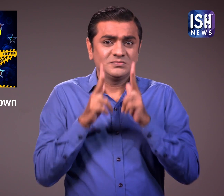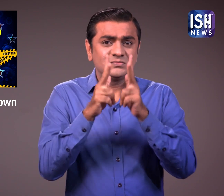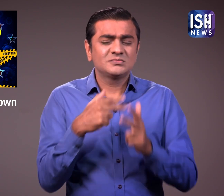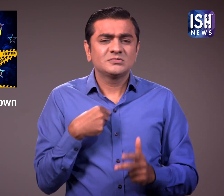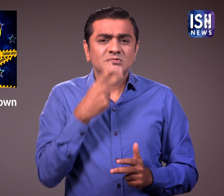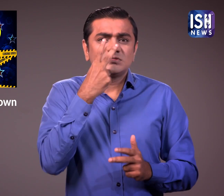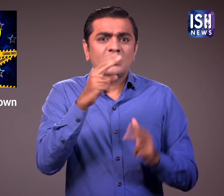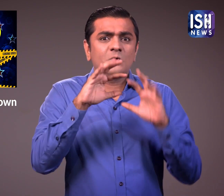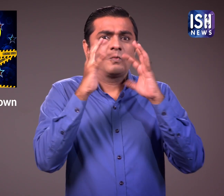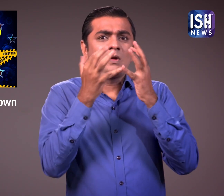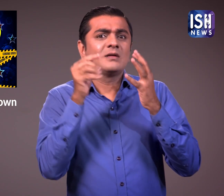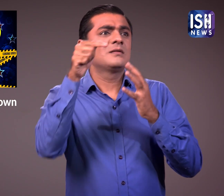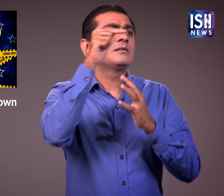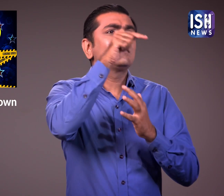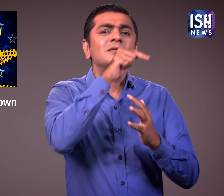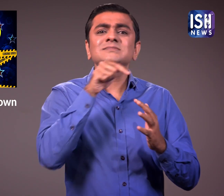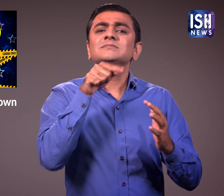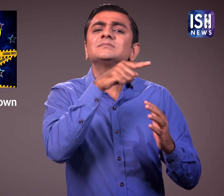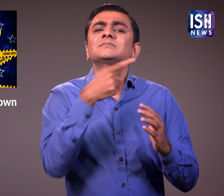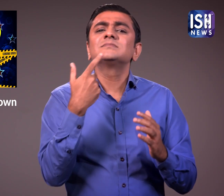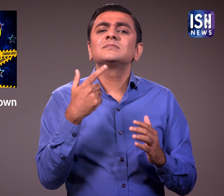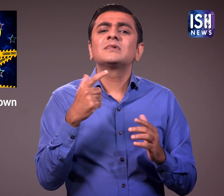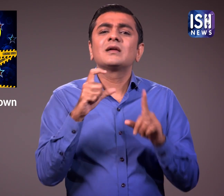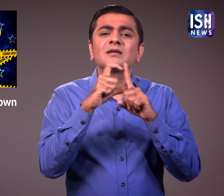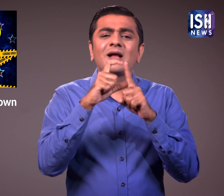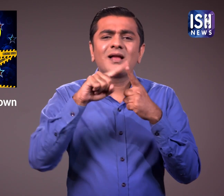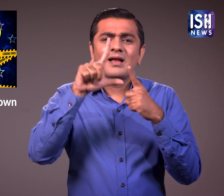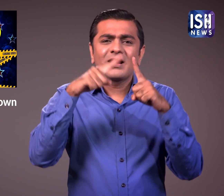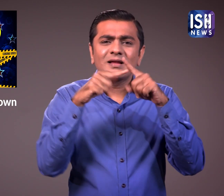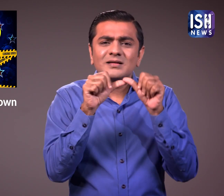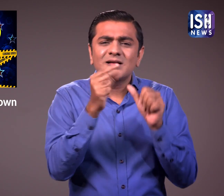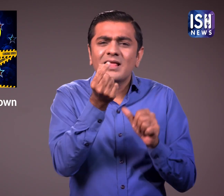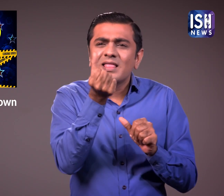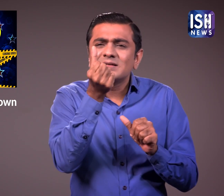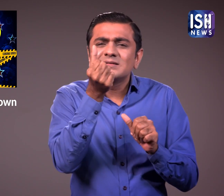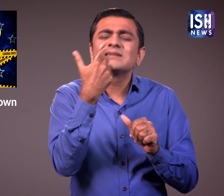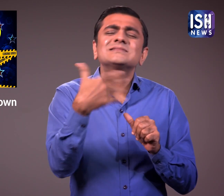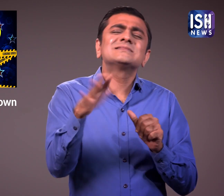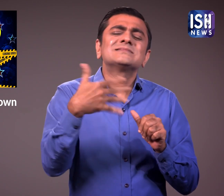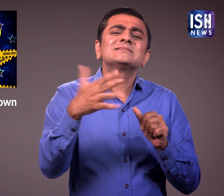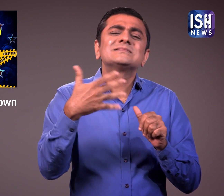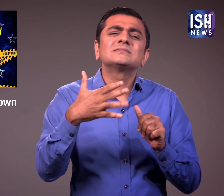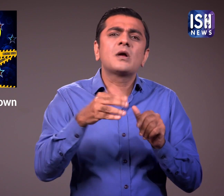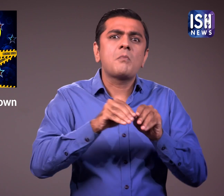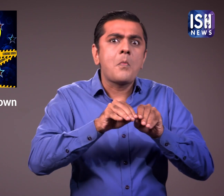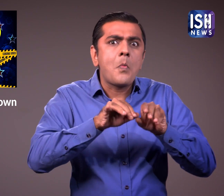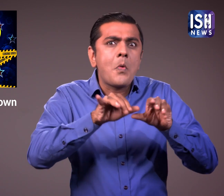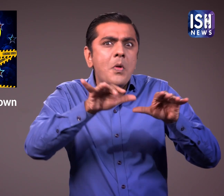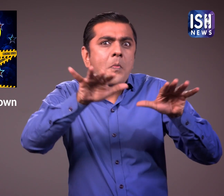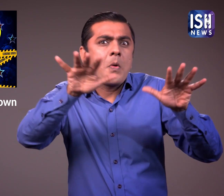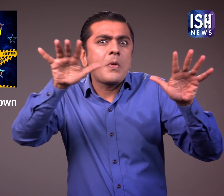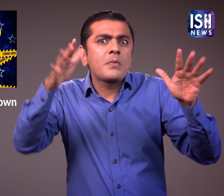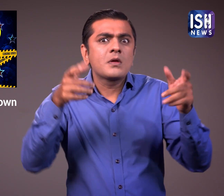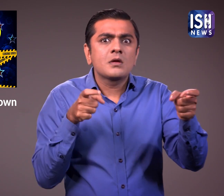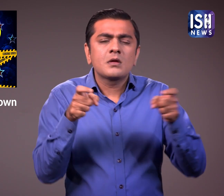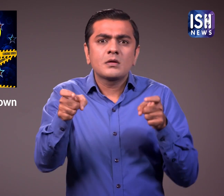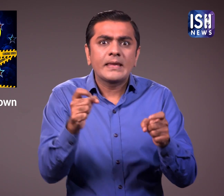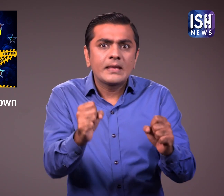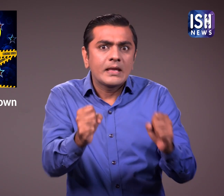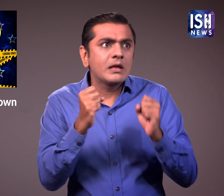कहा कि आण्यदेश जो डेल्टा संसकरन को नियंतरित करने में आत्मसंतुष्ट हो गए थे। उनमें मामलों में तेजी